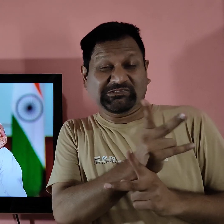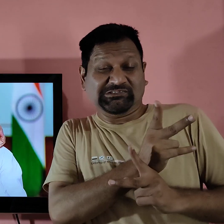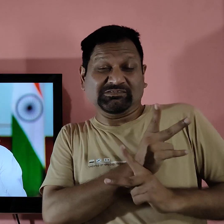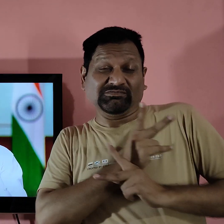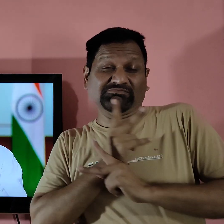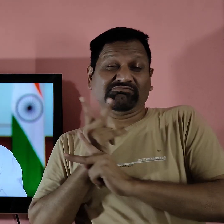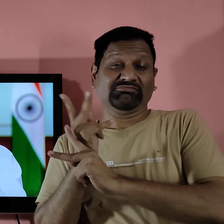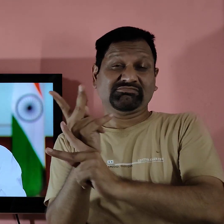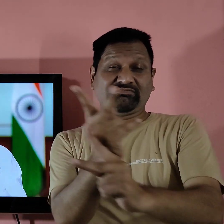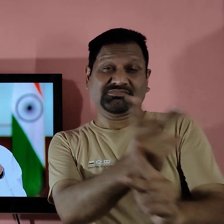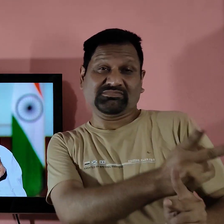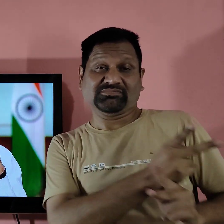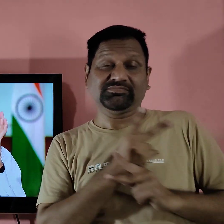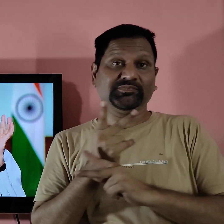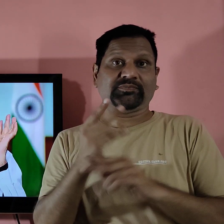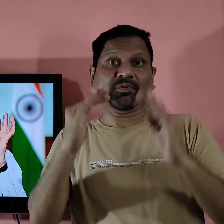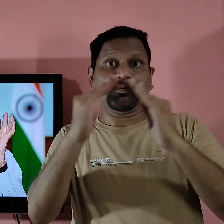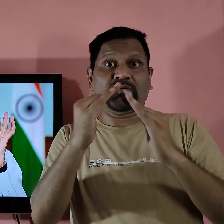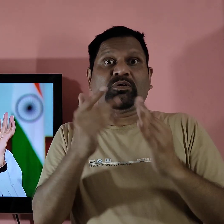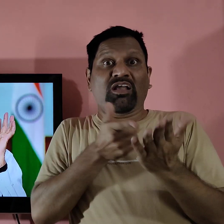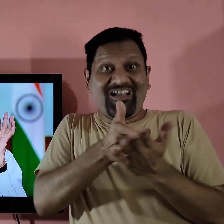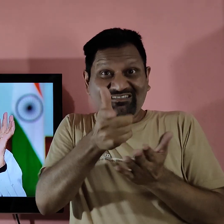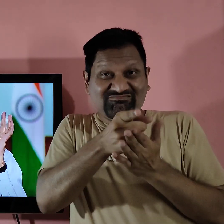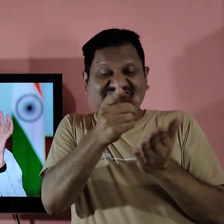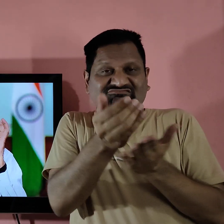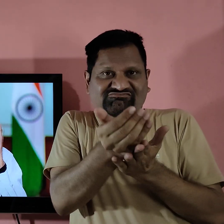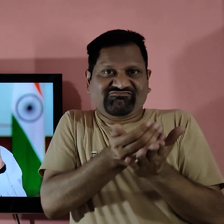हुए अपने गांव को बचाना है।